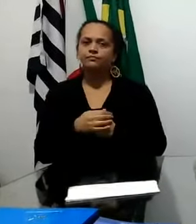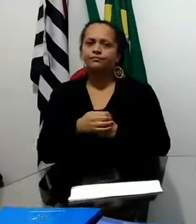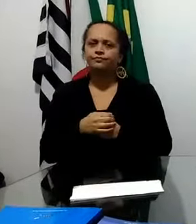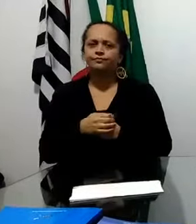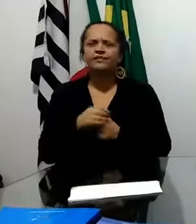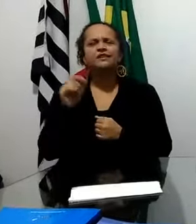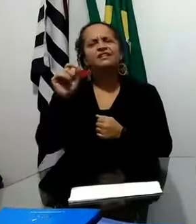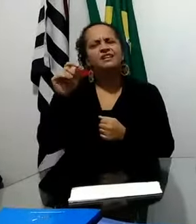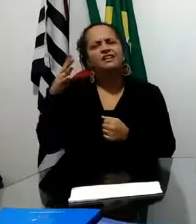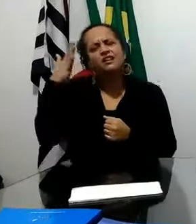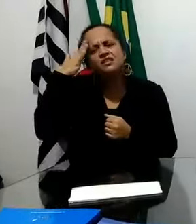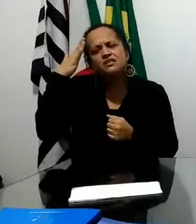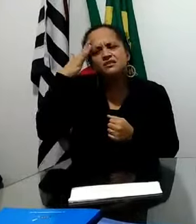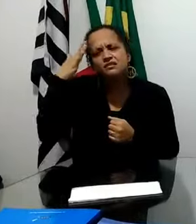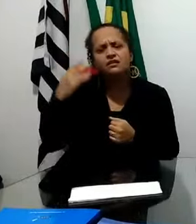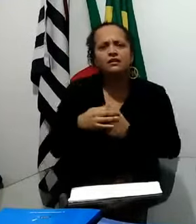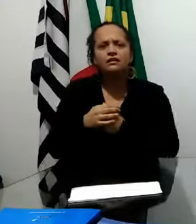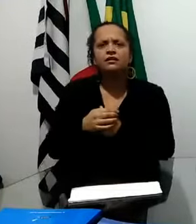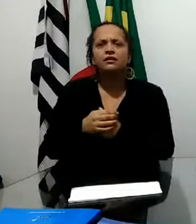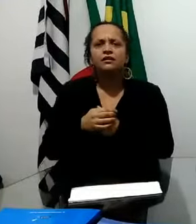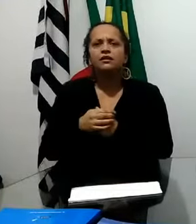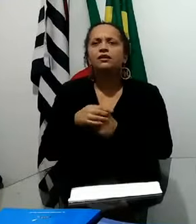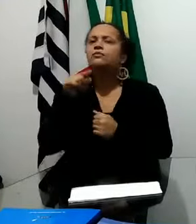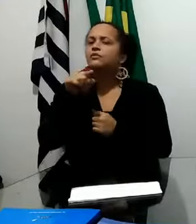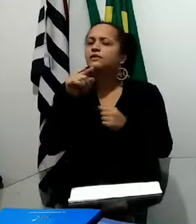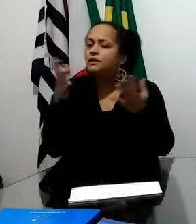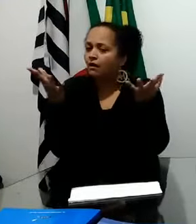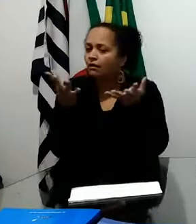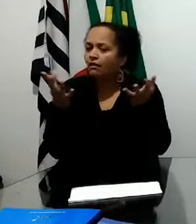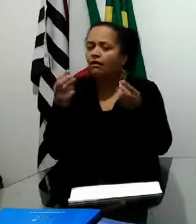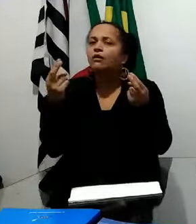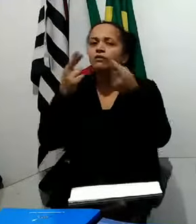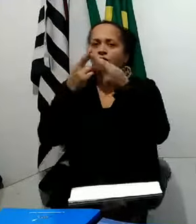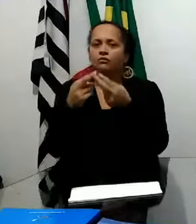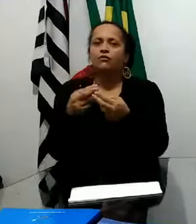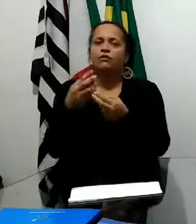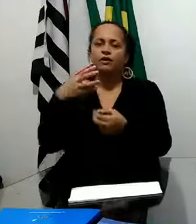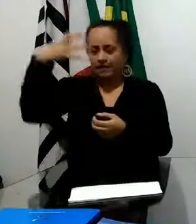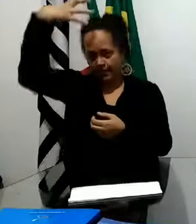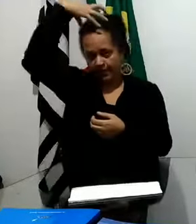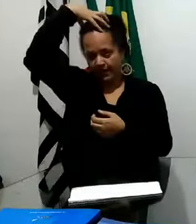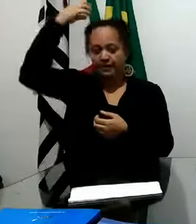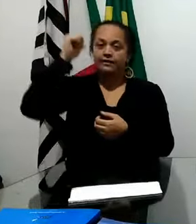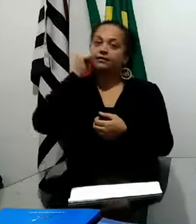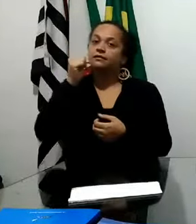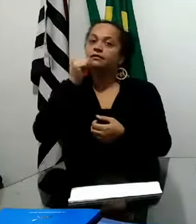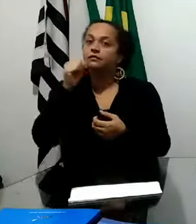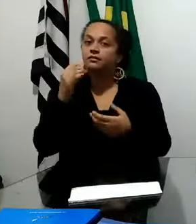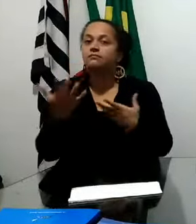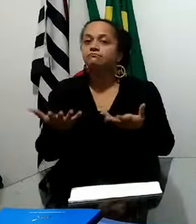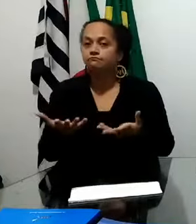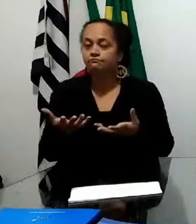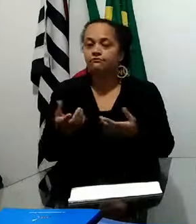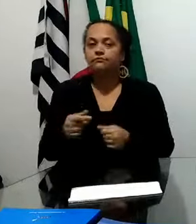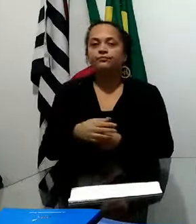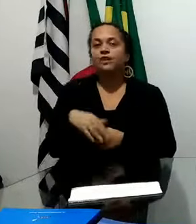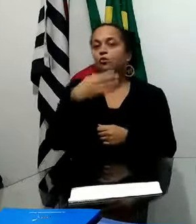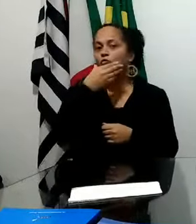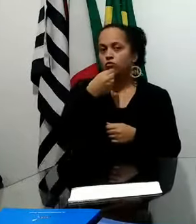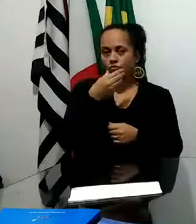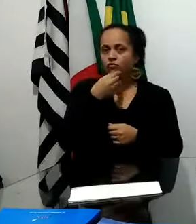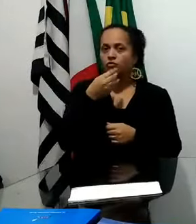momento como este que você chegou à posição de rainha? Quem disse isso para Esther foi Mordecai. E aí